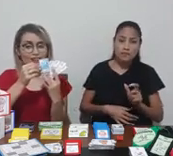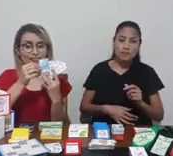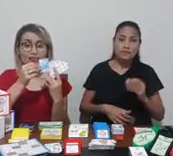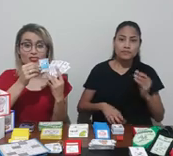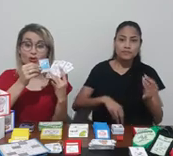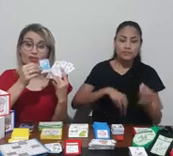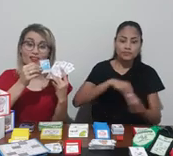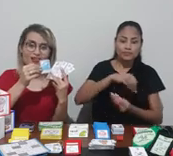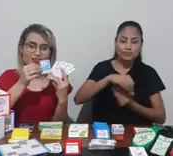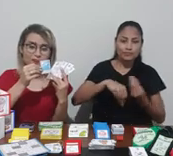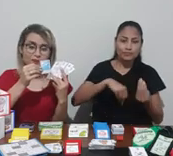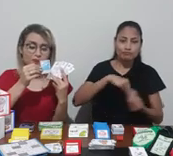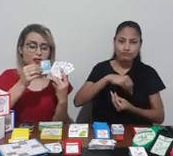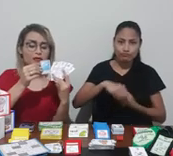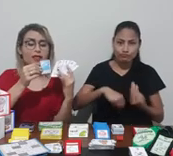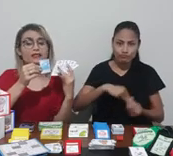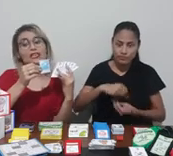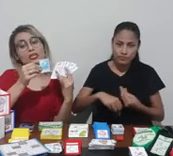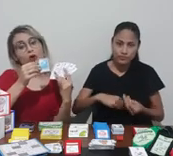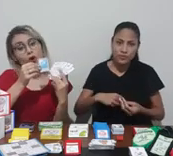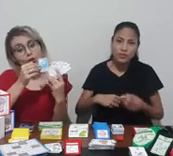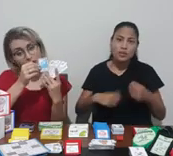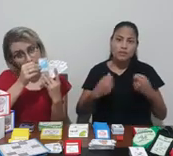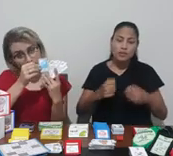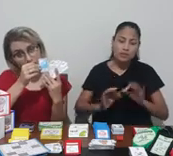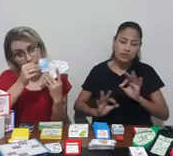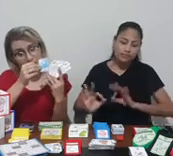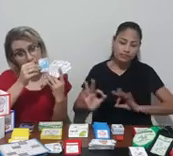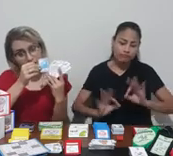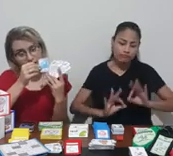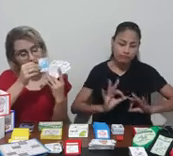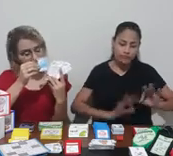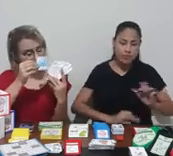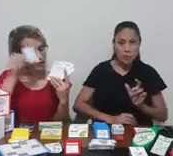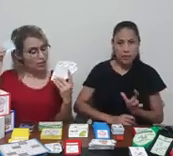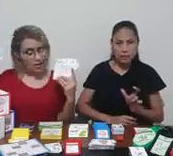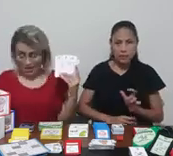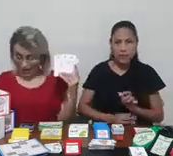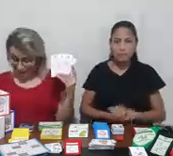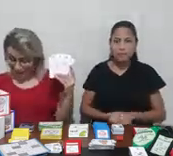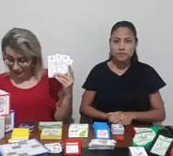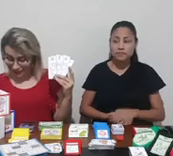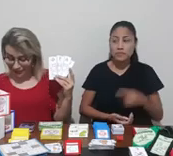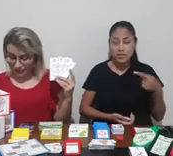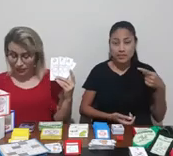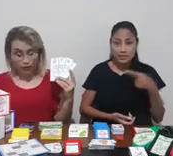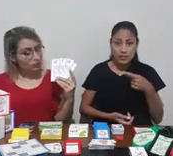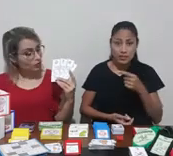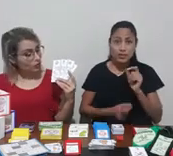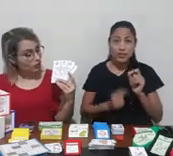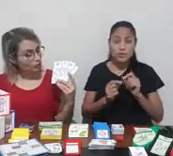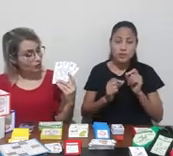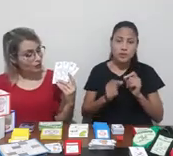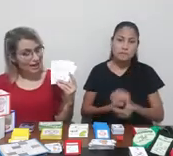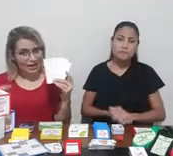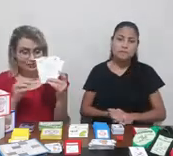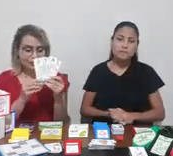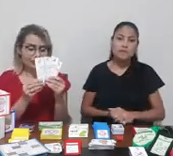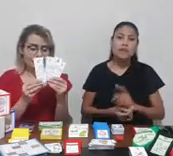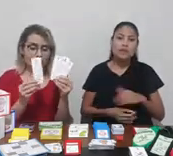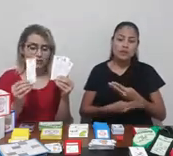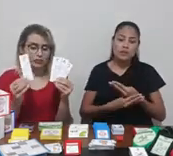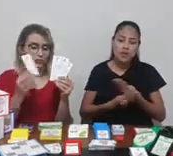está desordenada. E ele tem que ordenar essa palavra. Aqui eu tenho